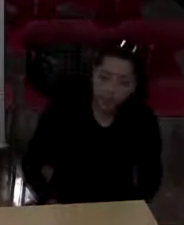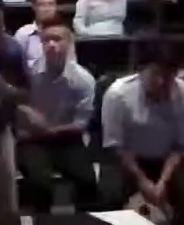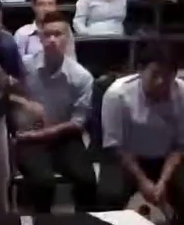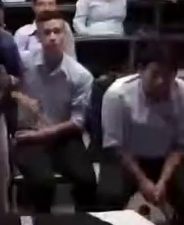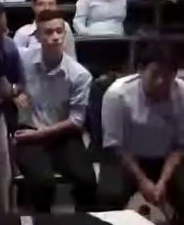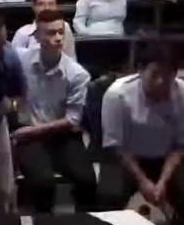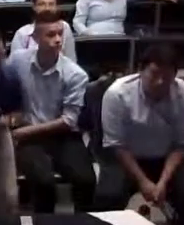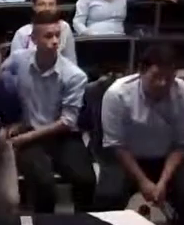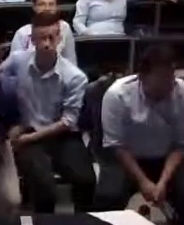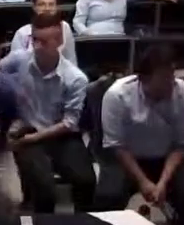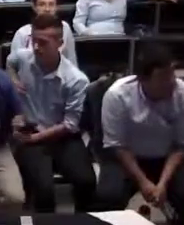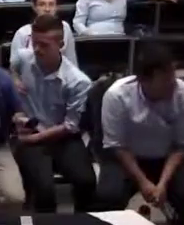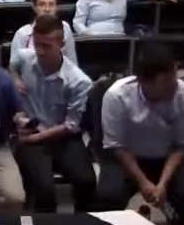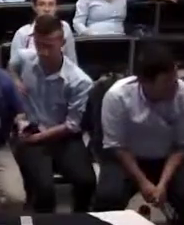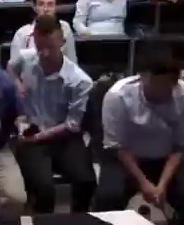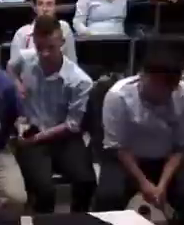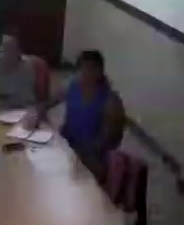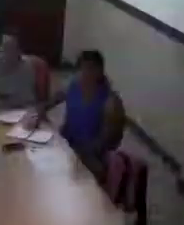¿Hay otra pregunta?